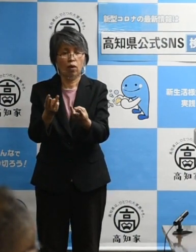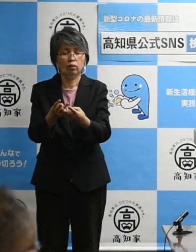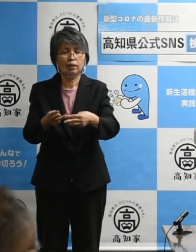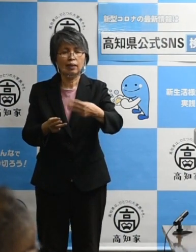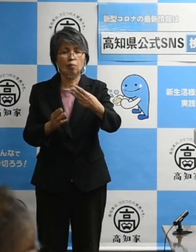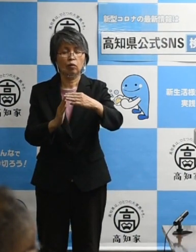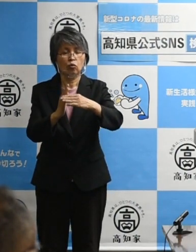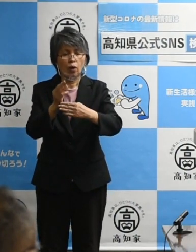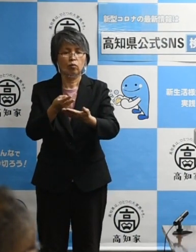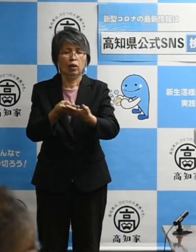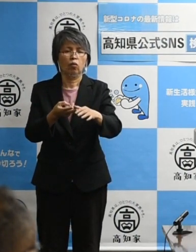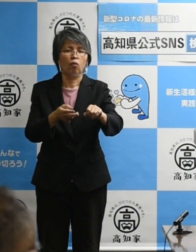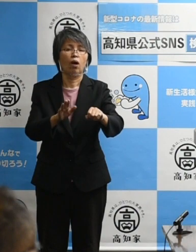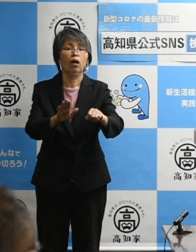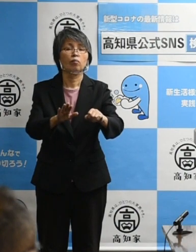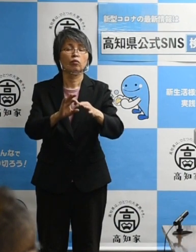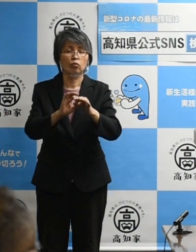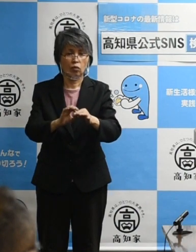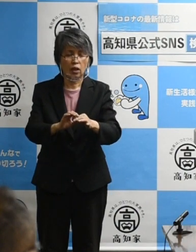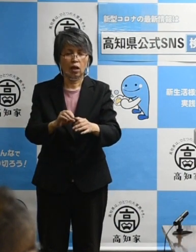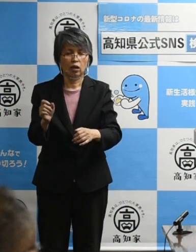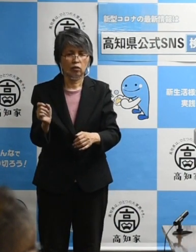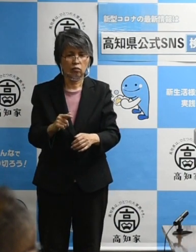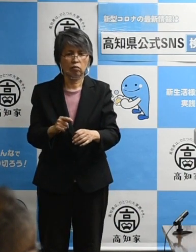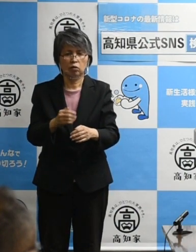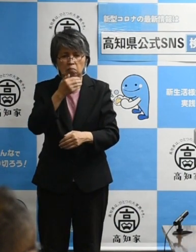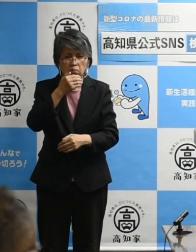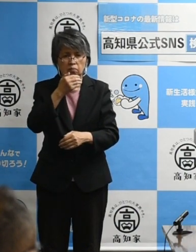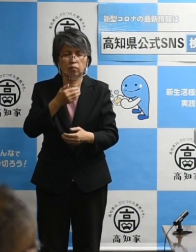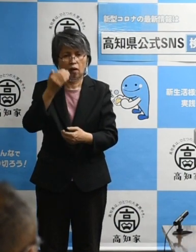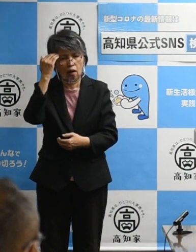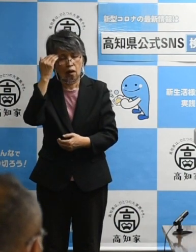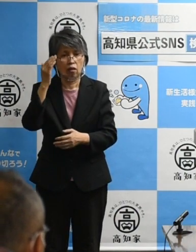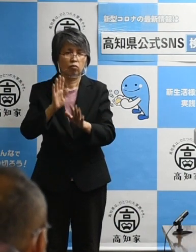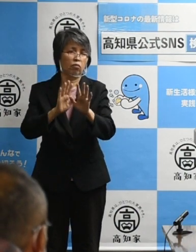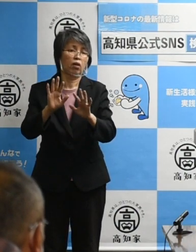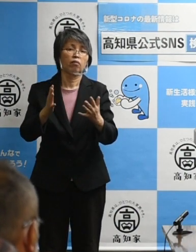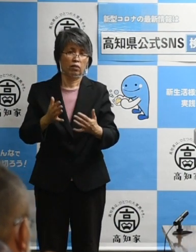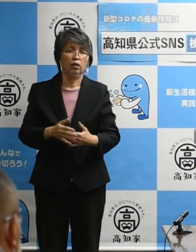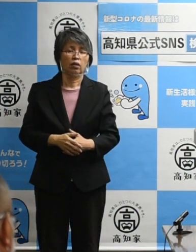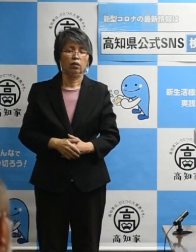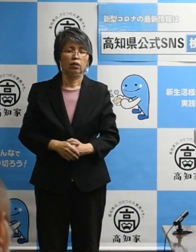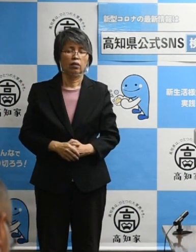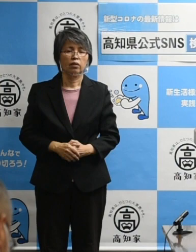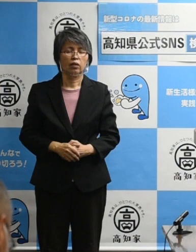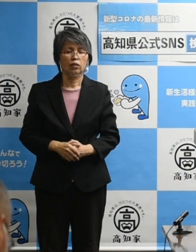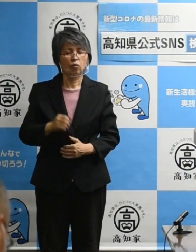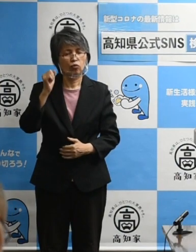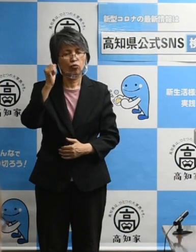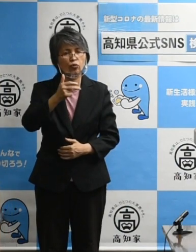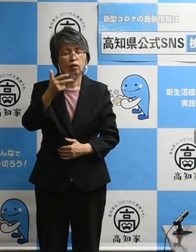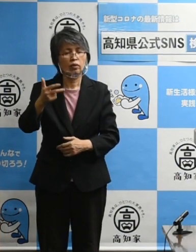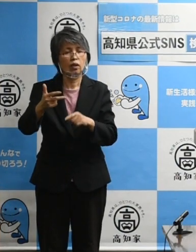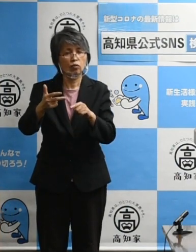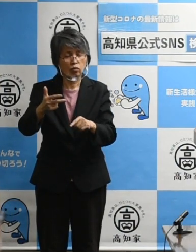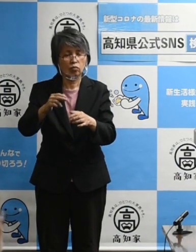るようなベッド数ございますので、まあ、直ちに逼迫するというような状況にはなっておりませんが、まあ、先ほど申しましたように宿泊療養